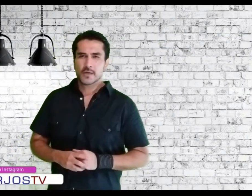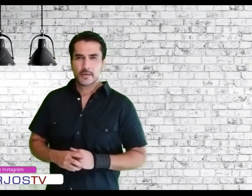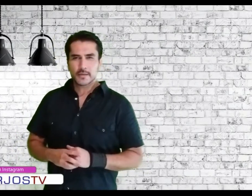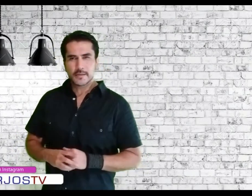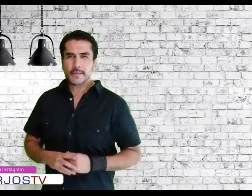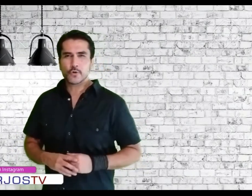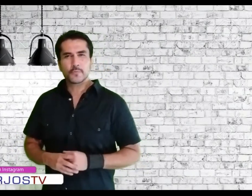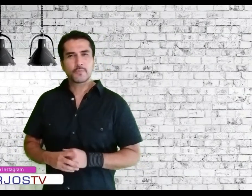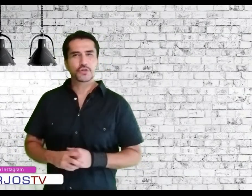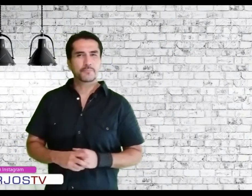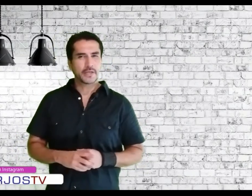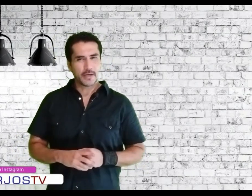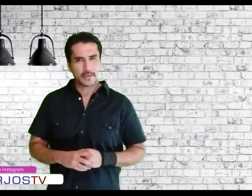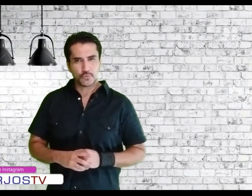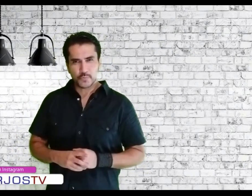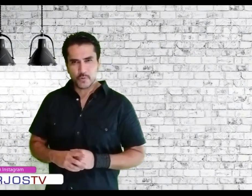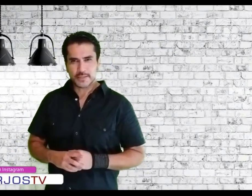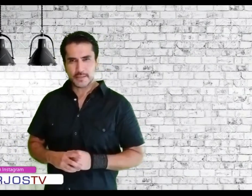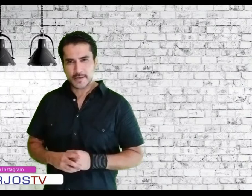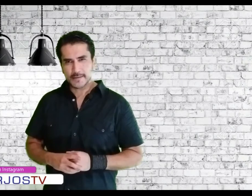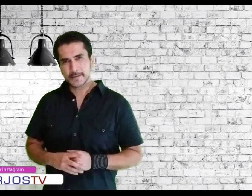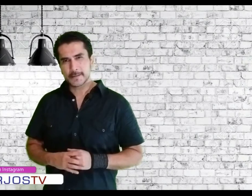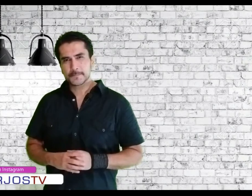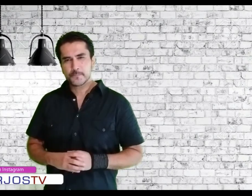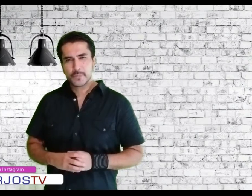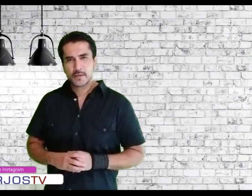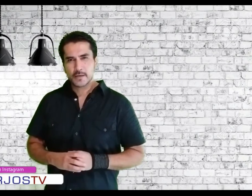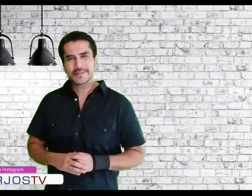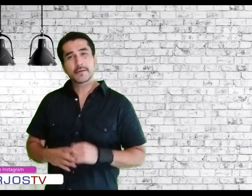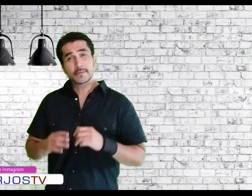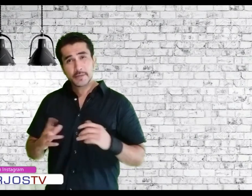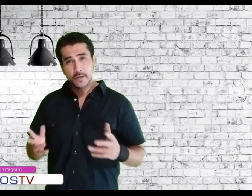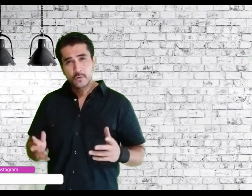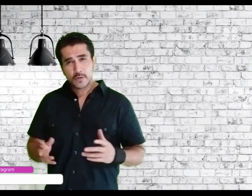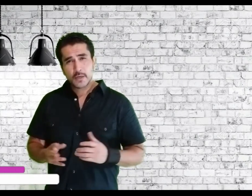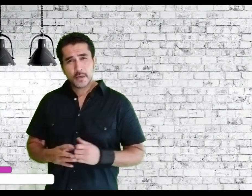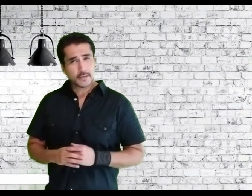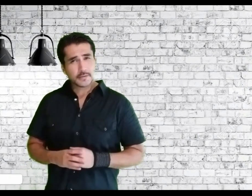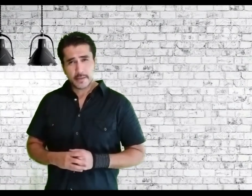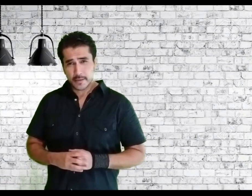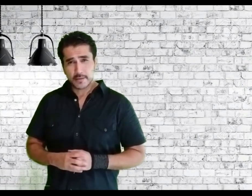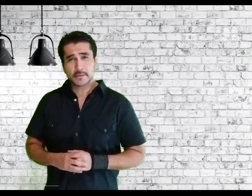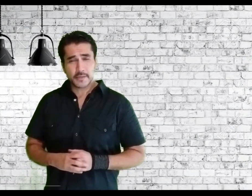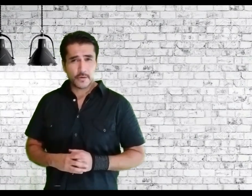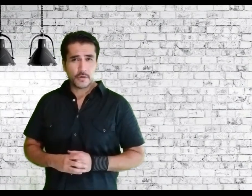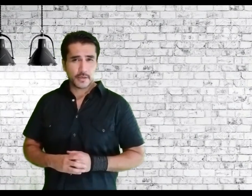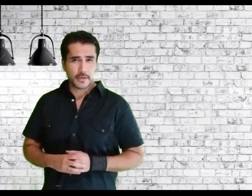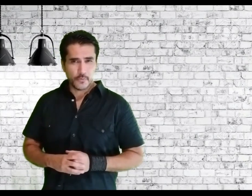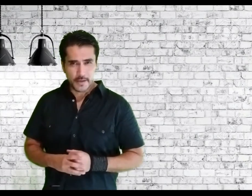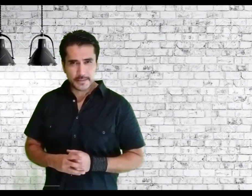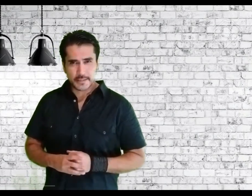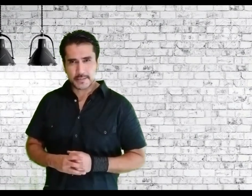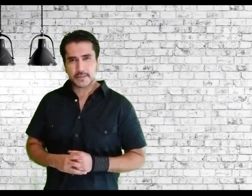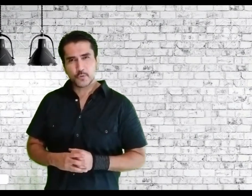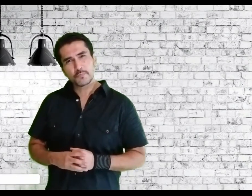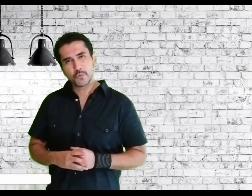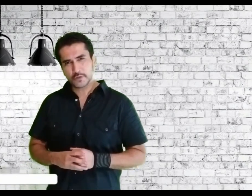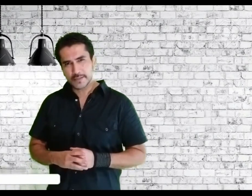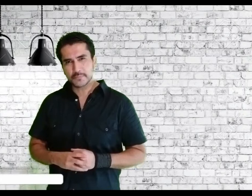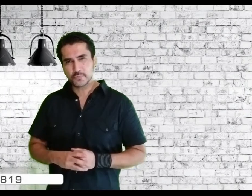El día de hoy vamos a explicarles un poco acerca del deletreo. El deletreo en el lenguaje de señas es muy importante